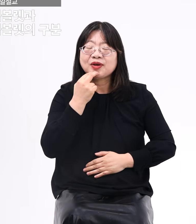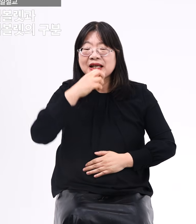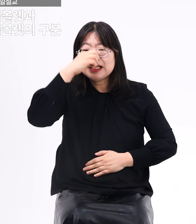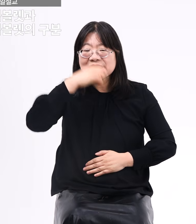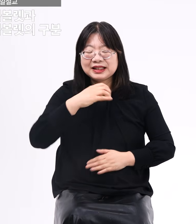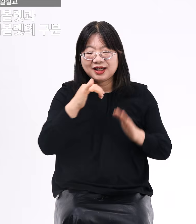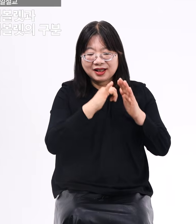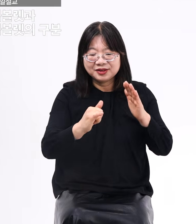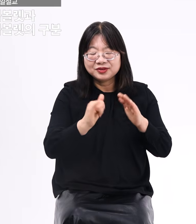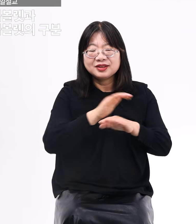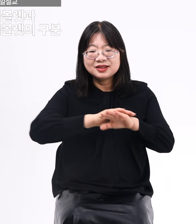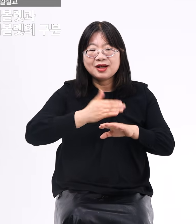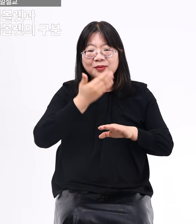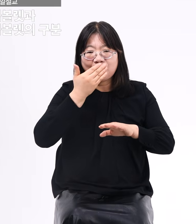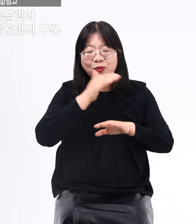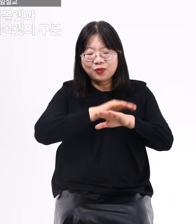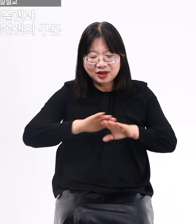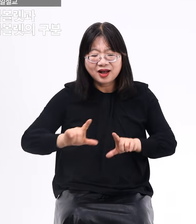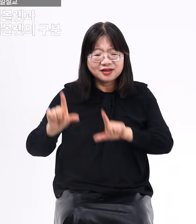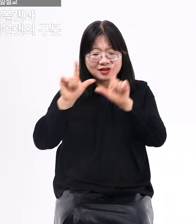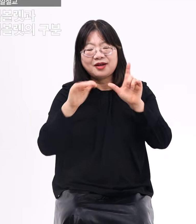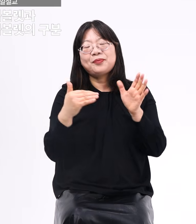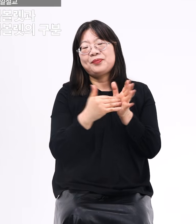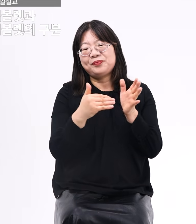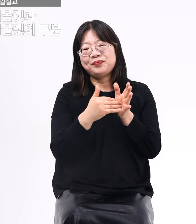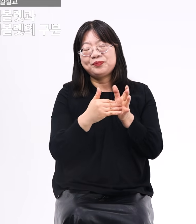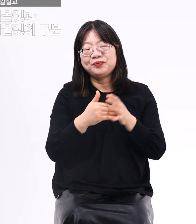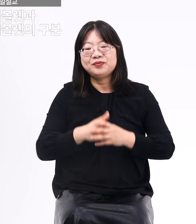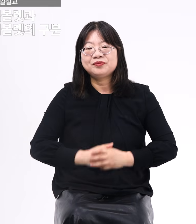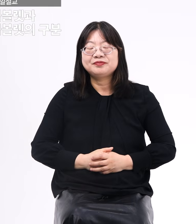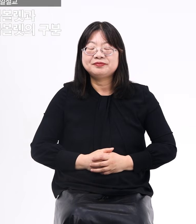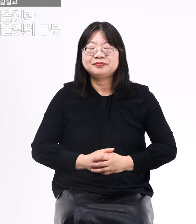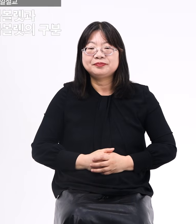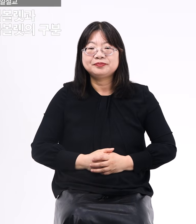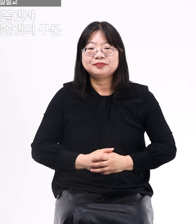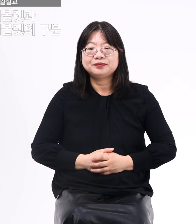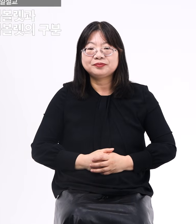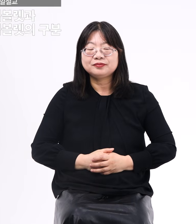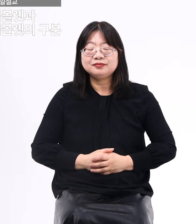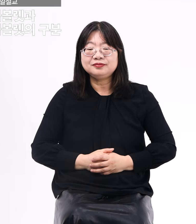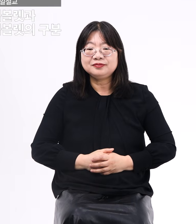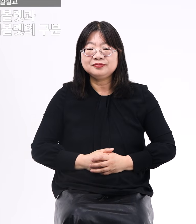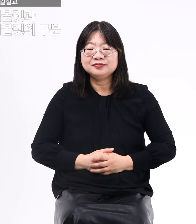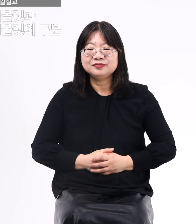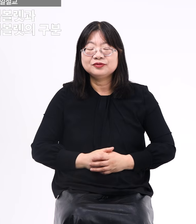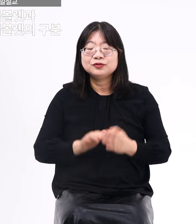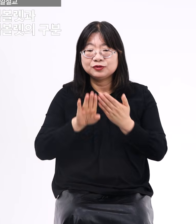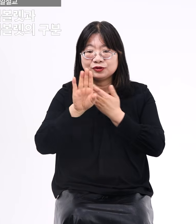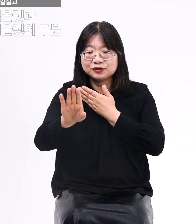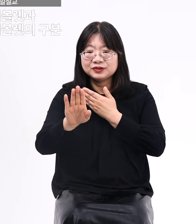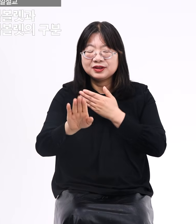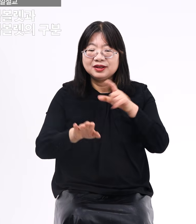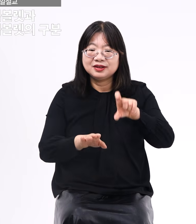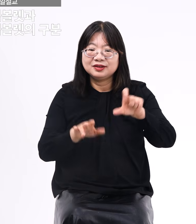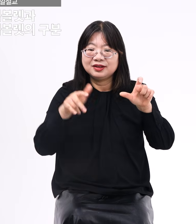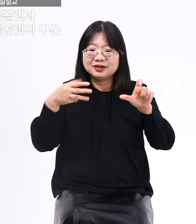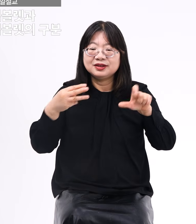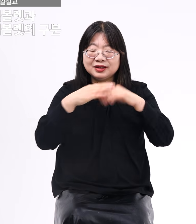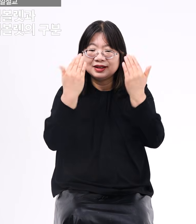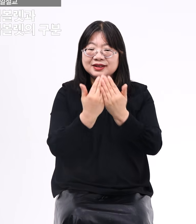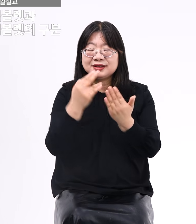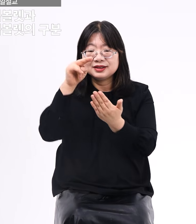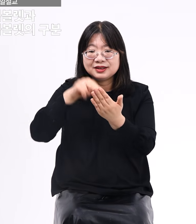먹고 잘 살았더라. 이걸로 기록이 끝납니다. 죽음의 기록이. 자, 그리고 나서 15절 전체